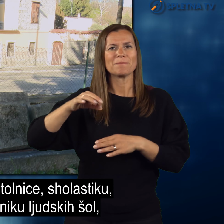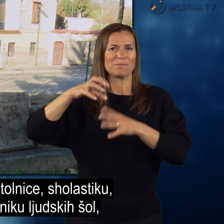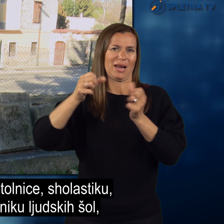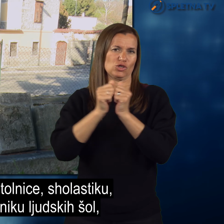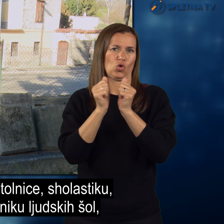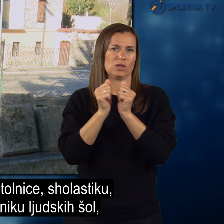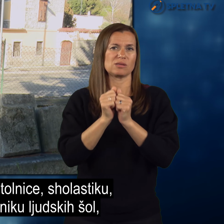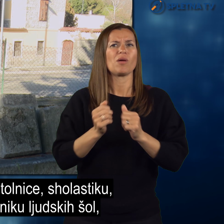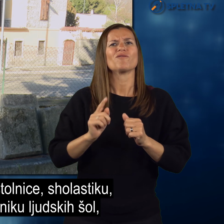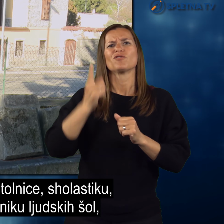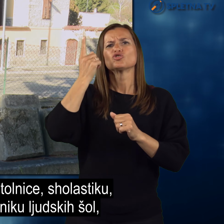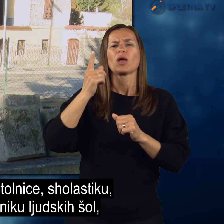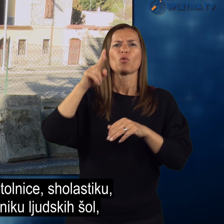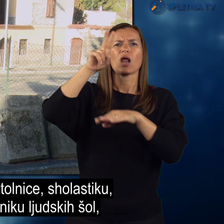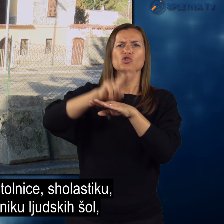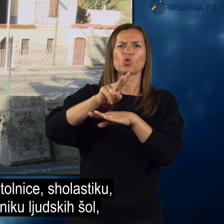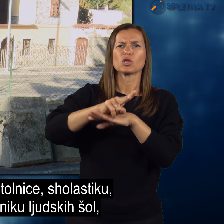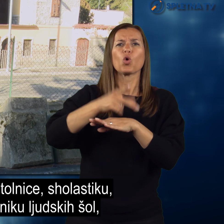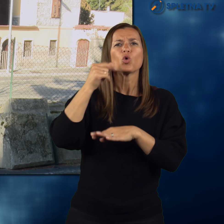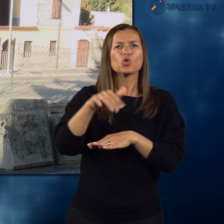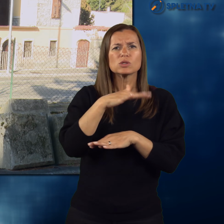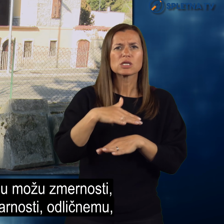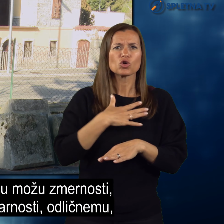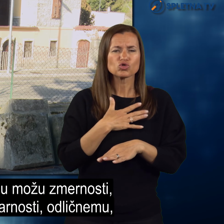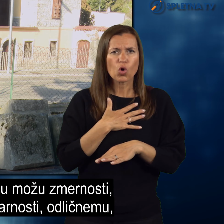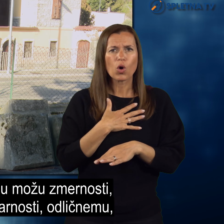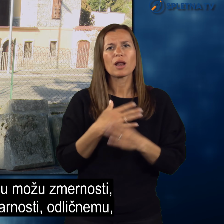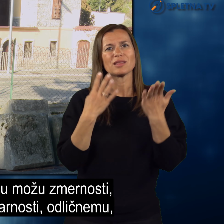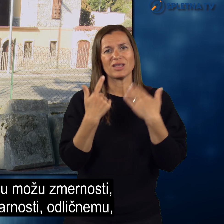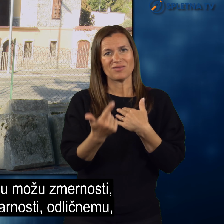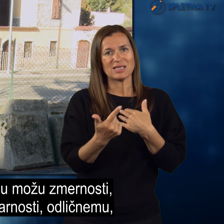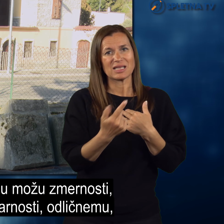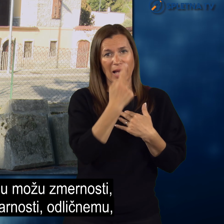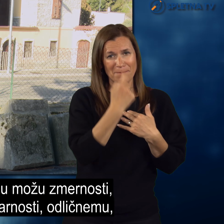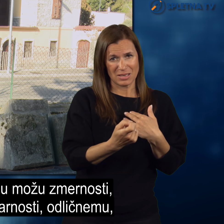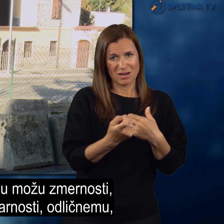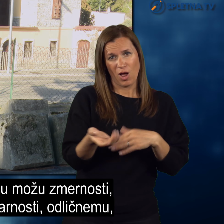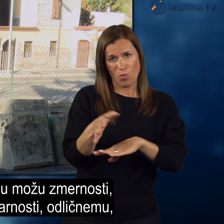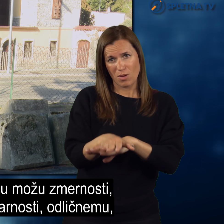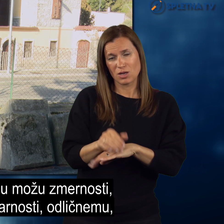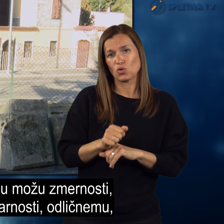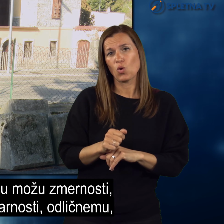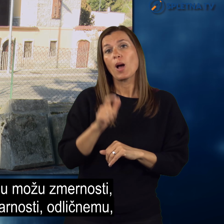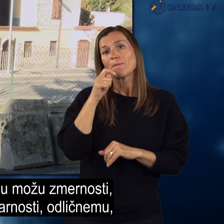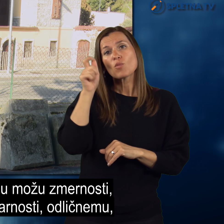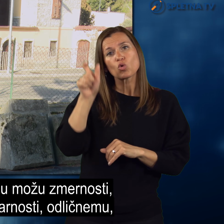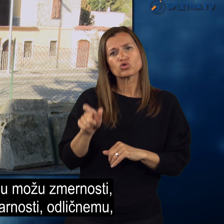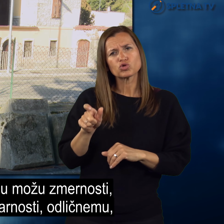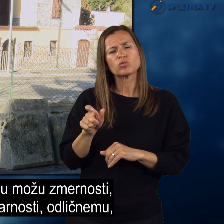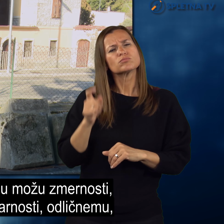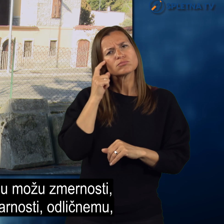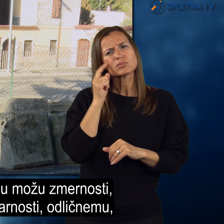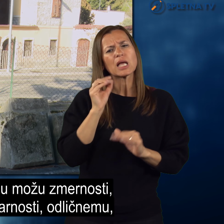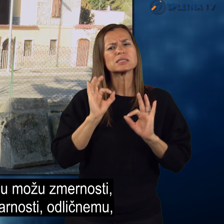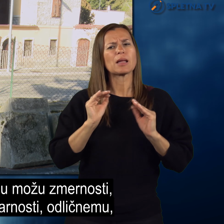Scholastiku, višjemu nadzorniku ljudskih šol, 29. aprila umrlemu, možu